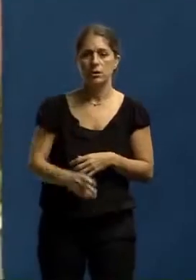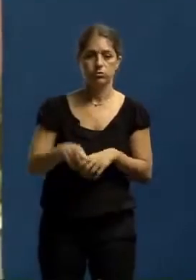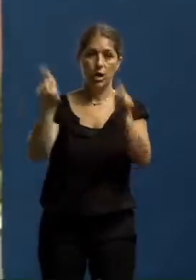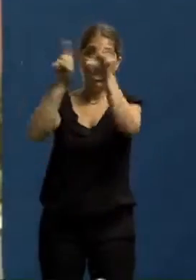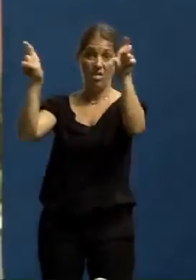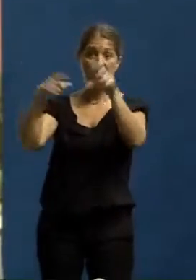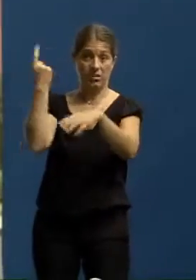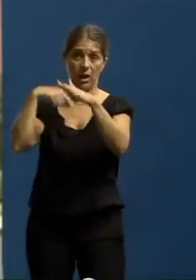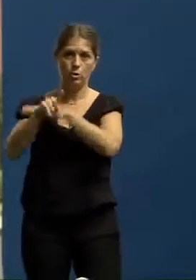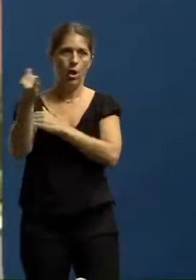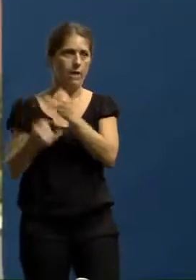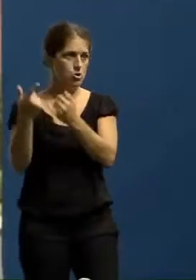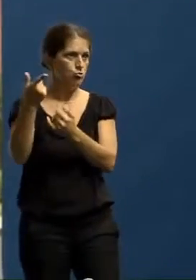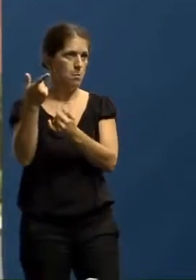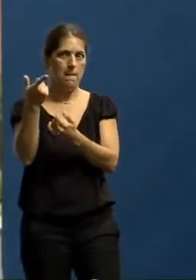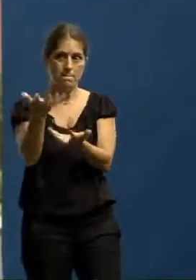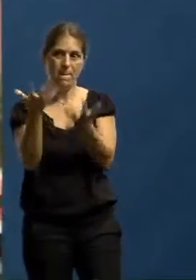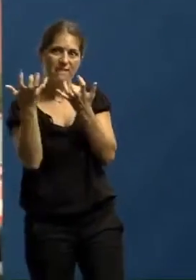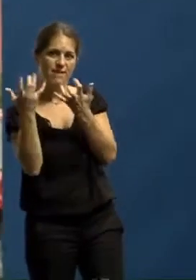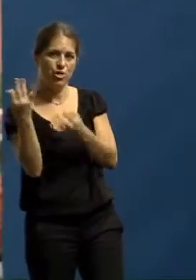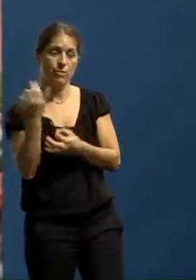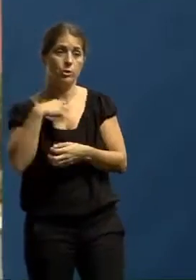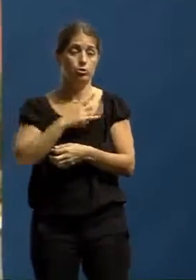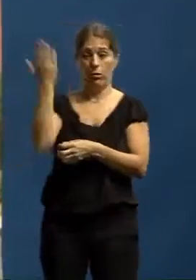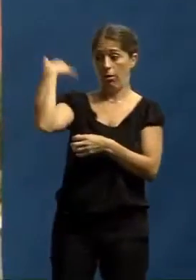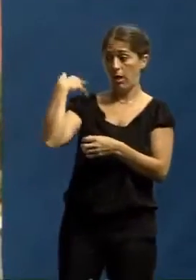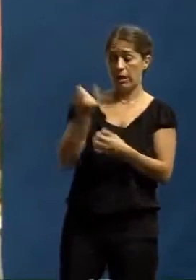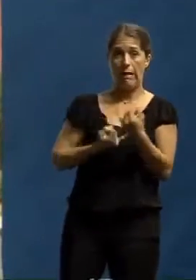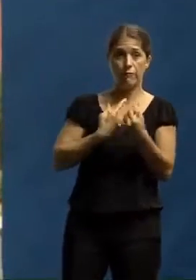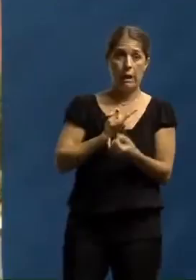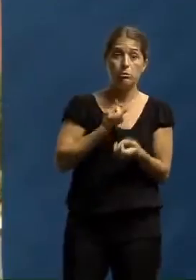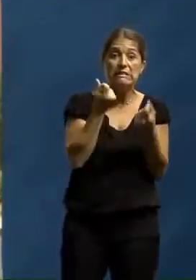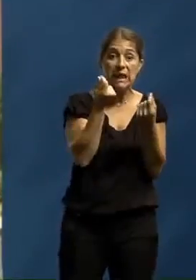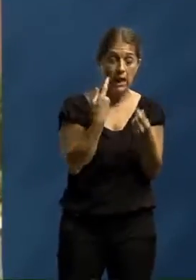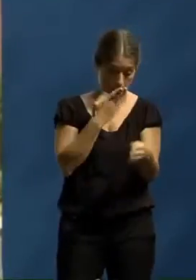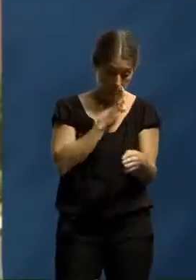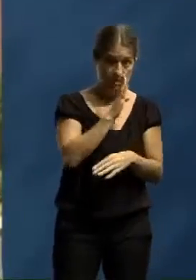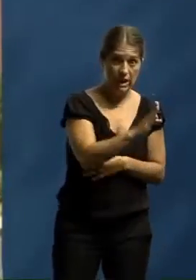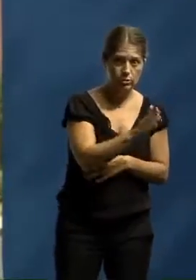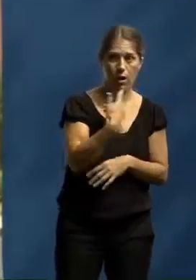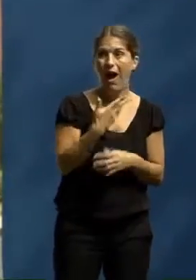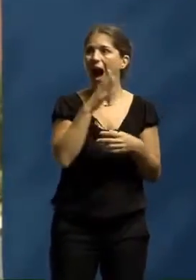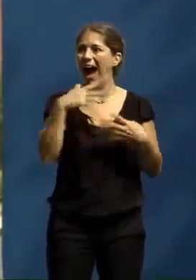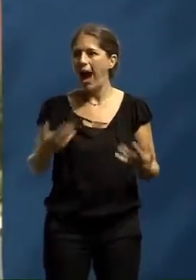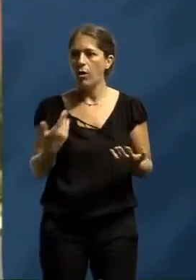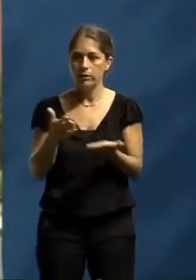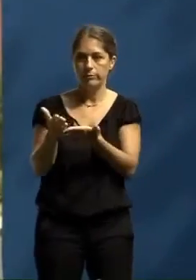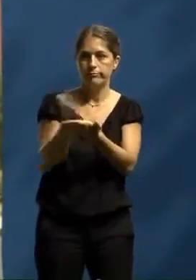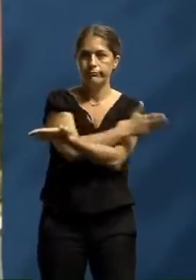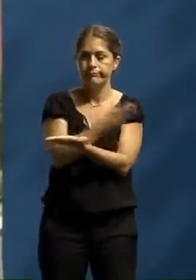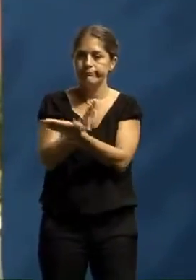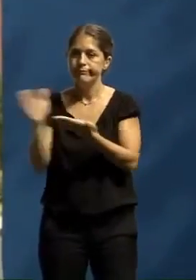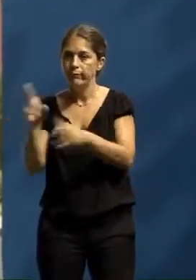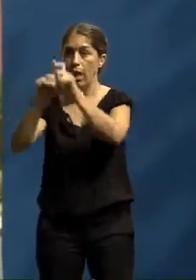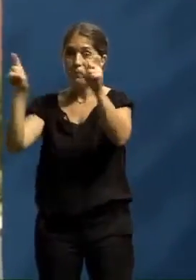a empresa ten que quedar cun beneficio. Logo o diñeiro que antes tiñamos para xestionar directamente agora unha parte dele se queda a empresa e outra parte é para pagar o